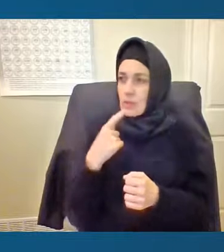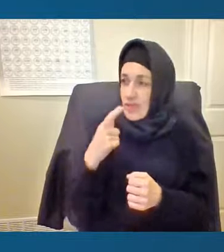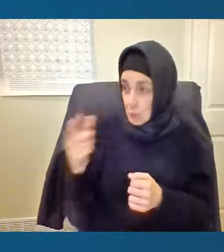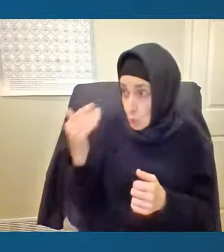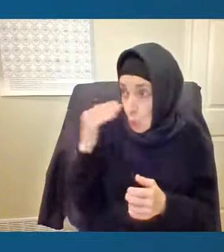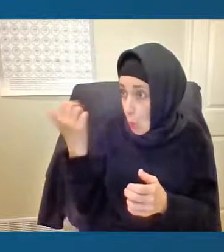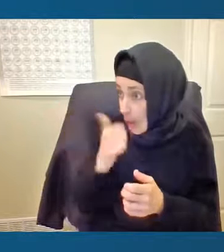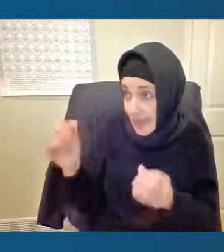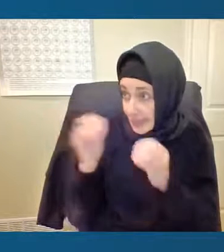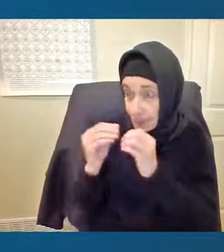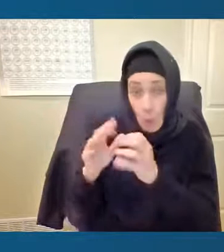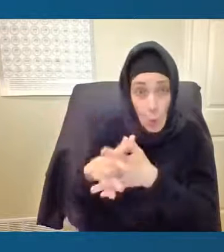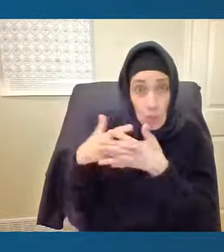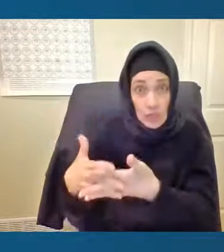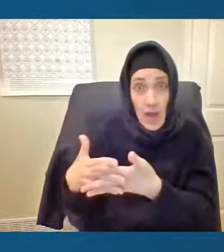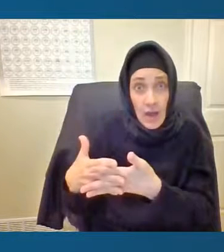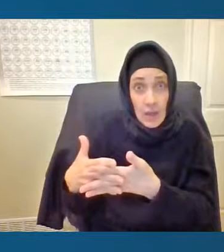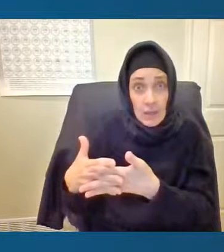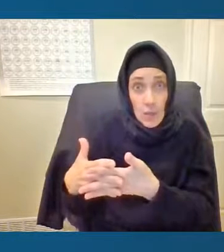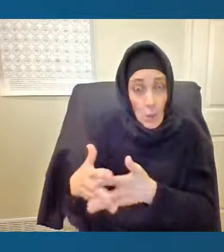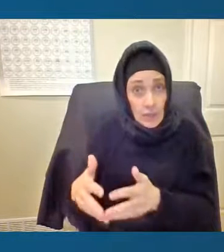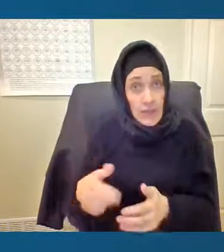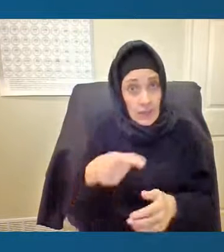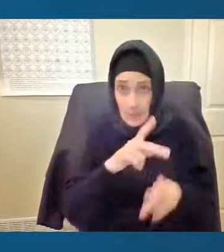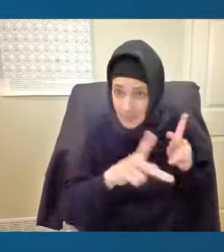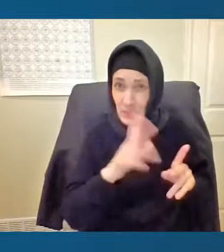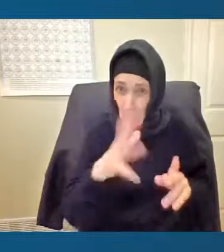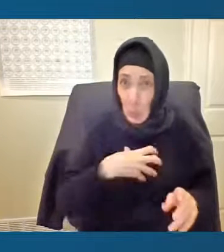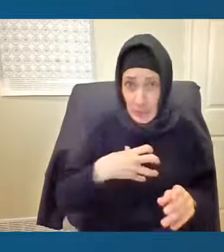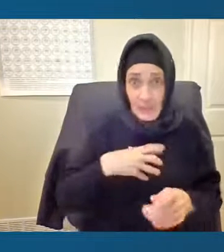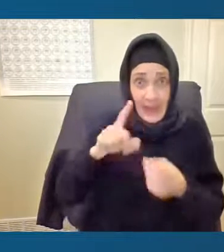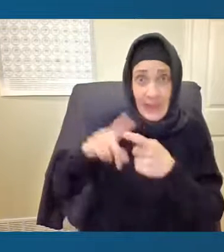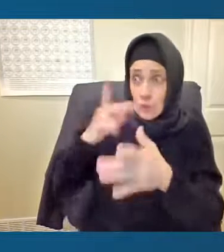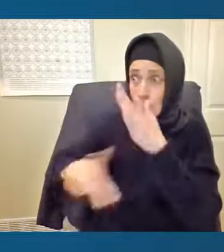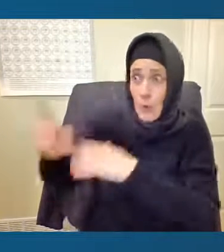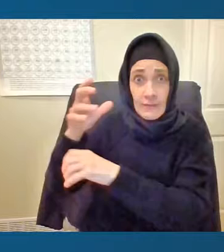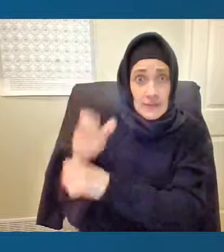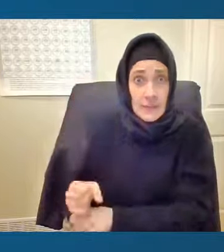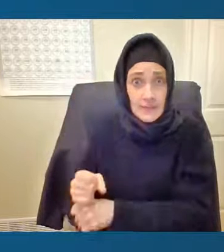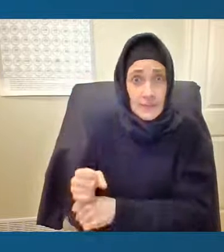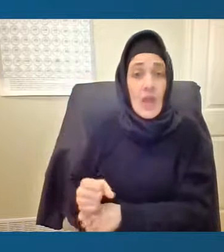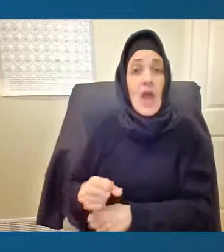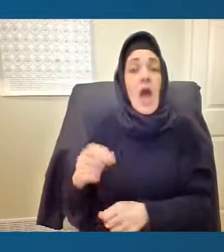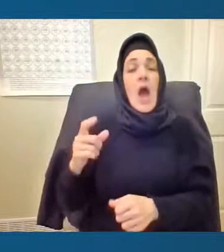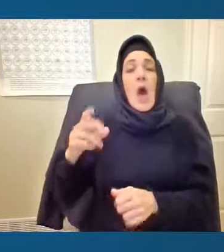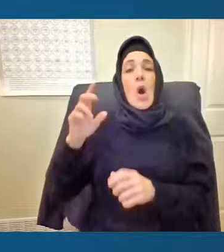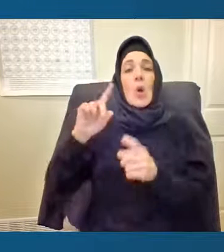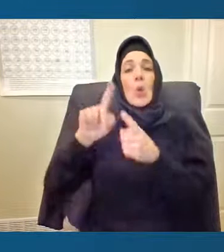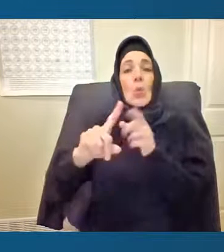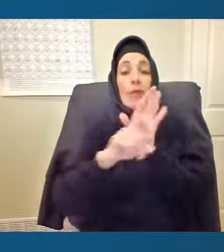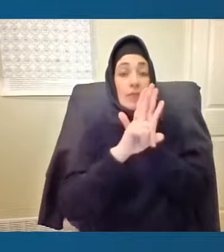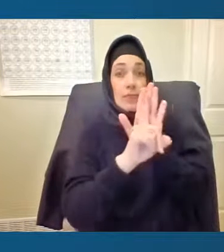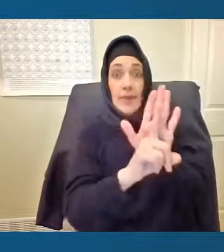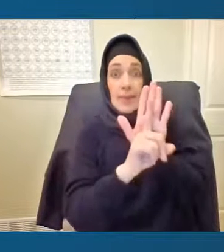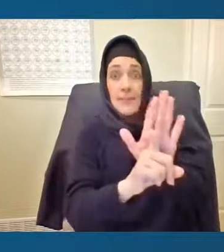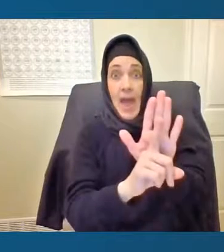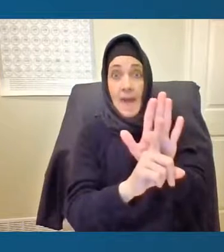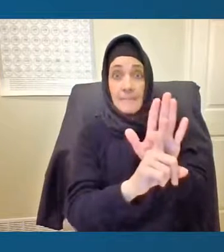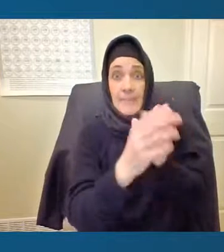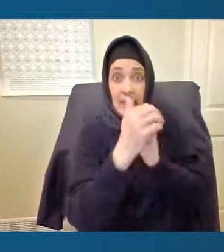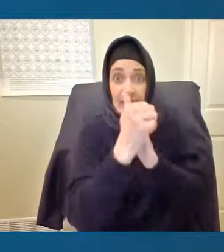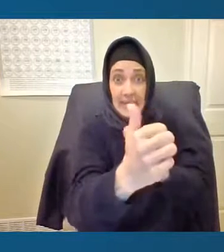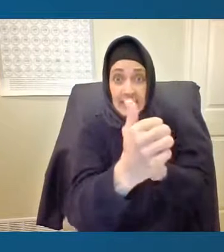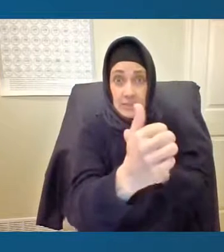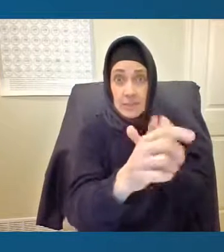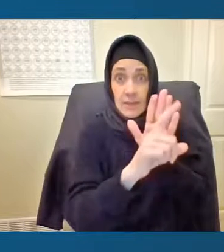more? They complained to the Prophet ﷺ. Every time the imam you put, every time he leads Qul huwallahu ahad. We think he